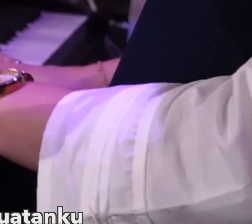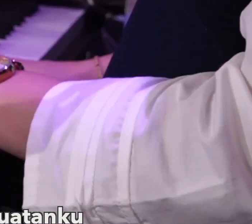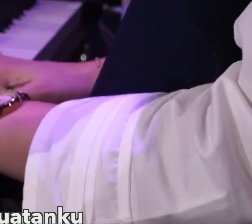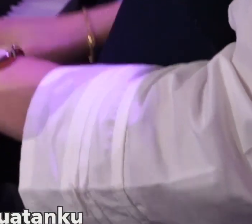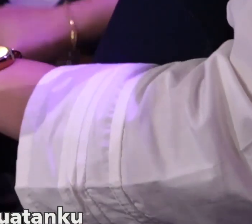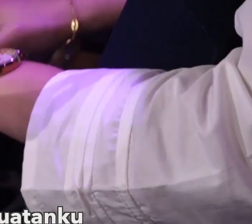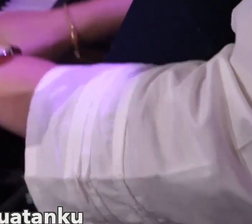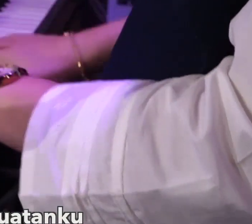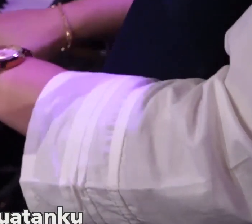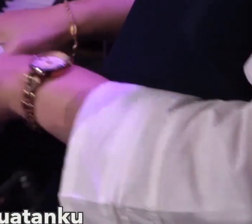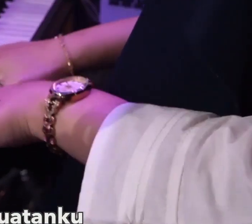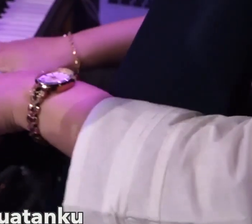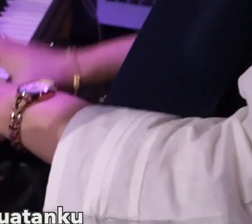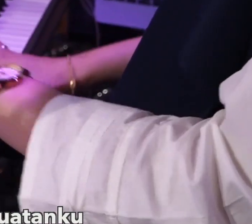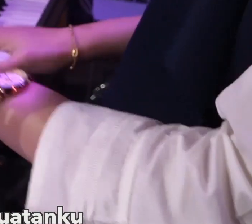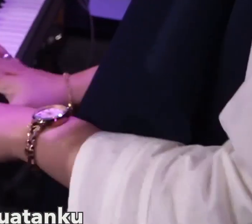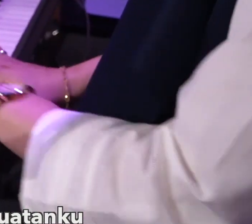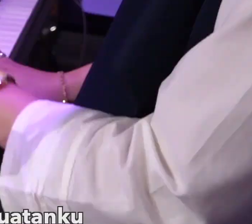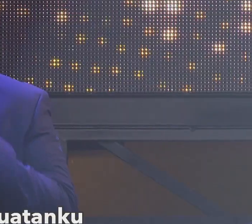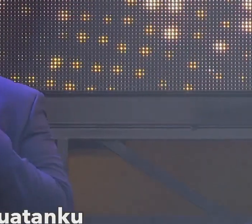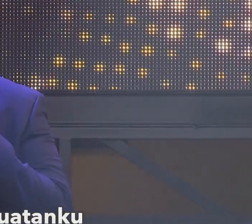Engkaulah Tuhan,